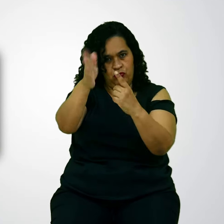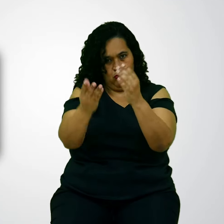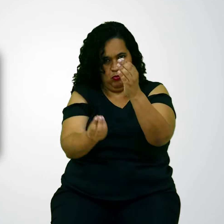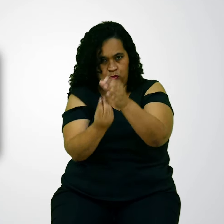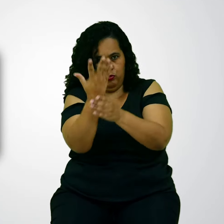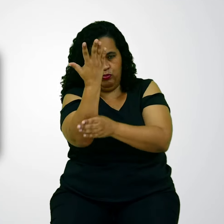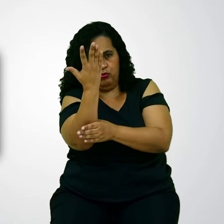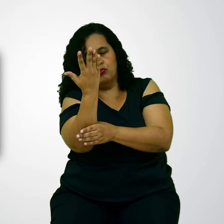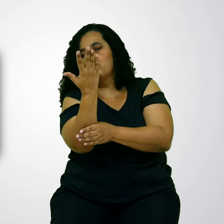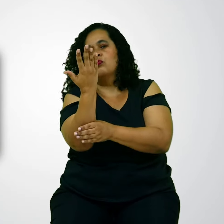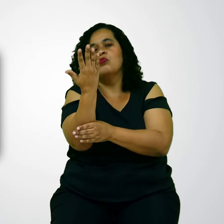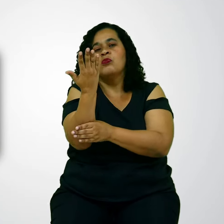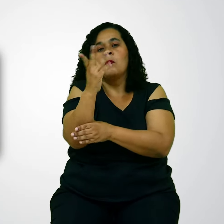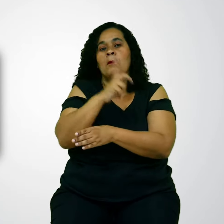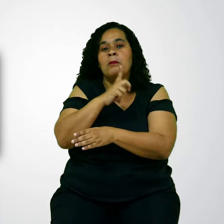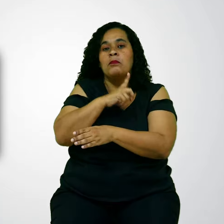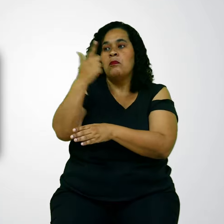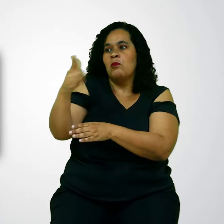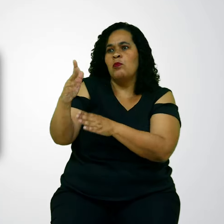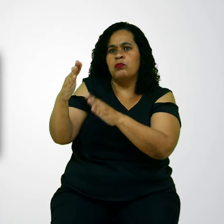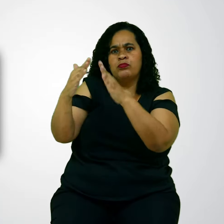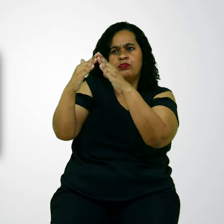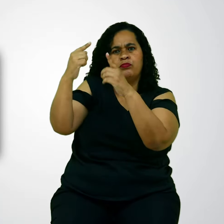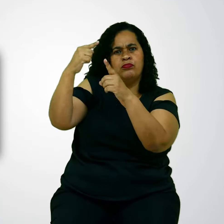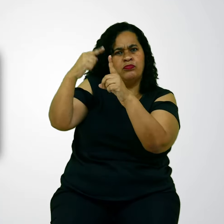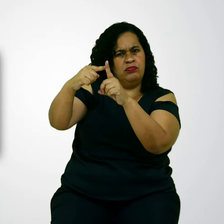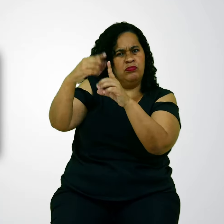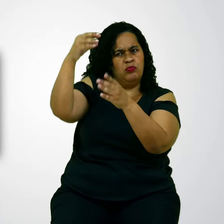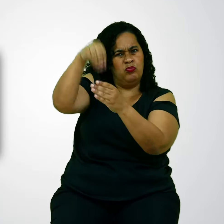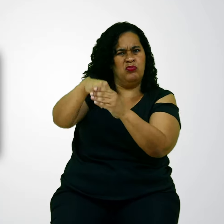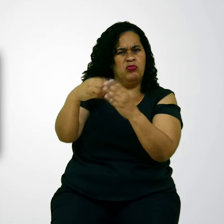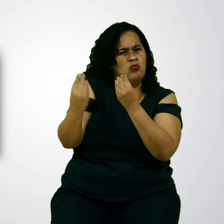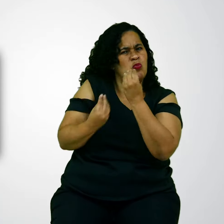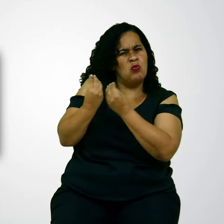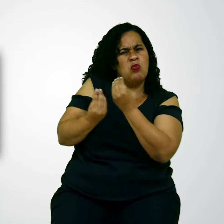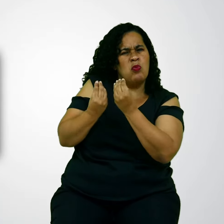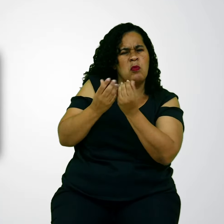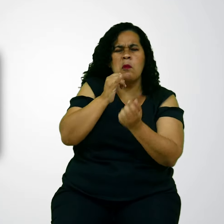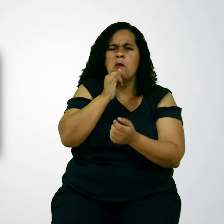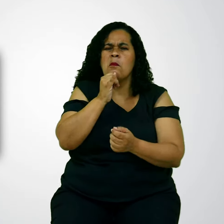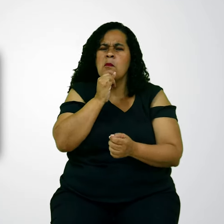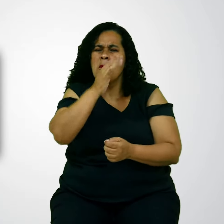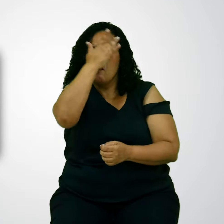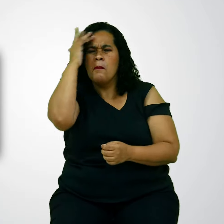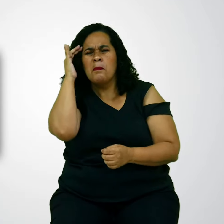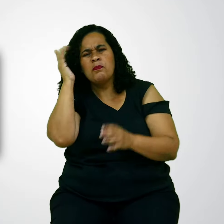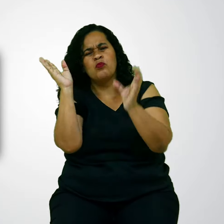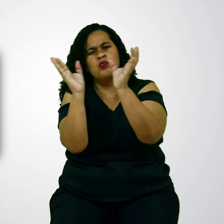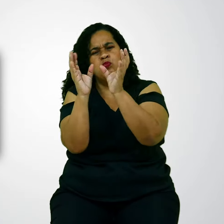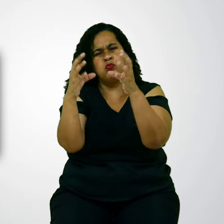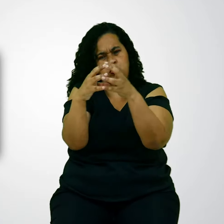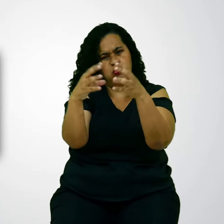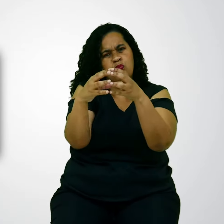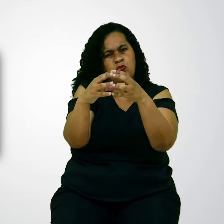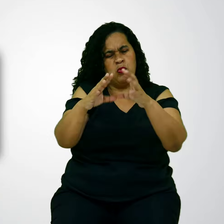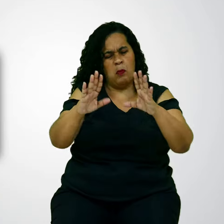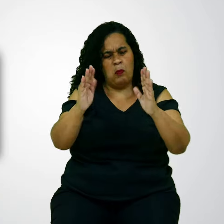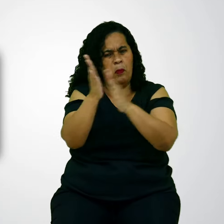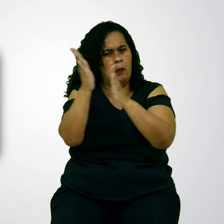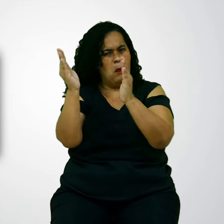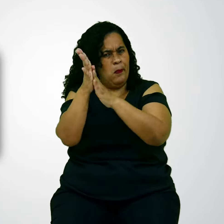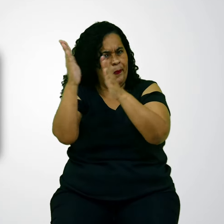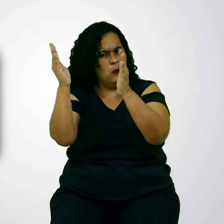quem é da liturgia que acompanha a gente, ou de qualquer outra arte, achar que aquilo que a pessoa faz, aquilo que um determinado